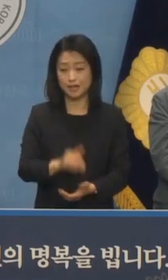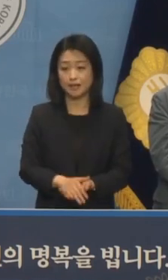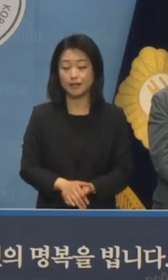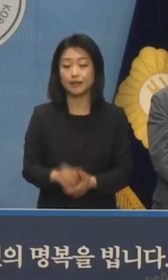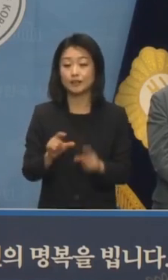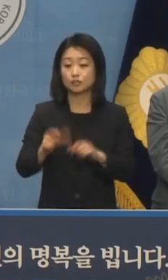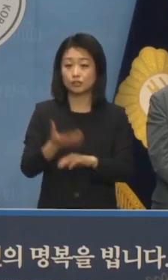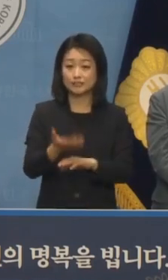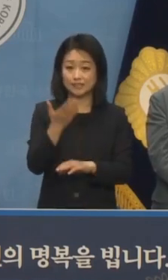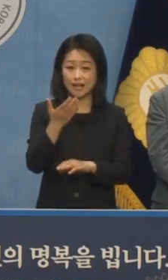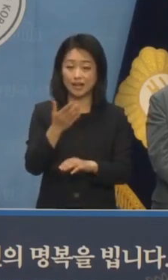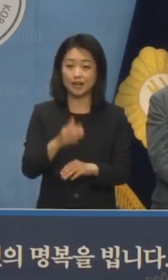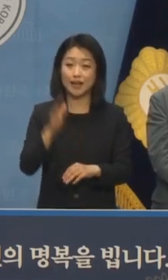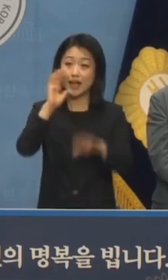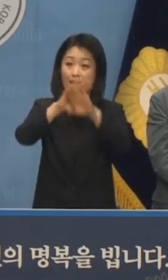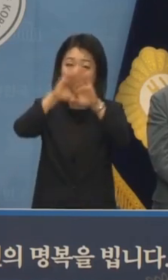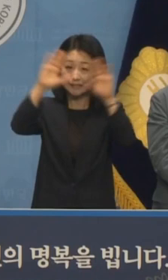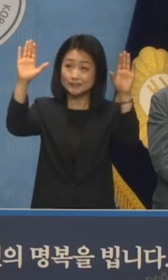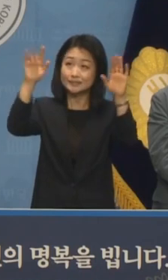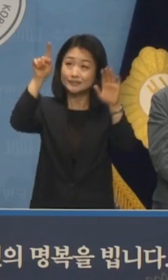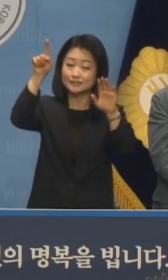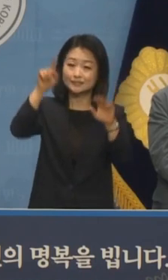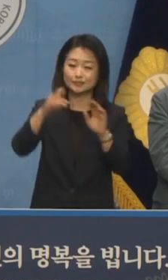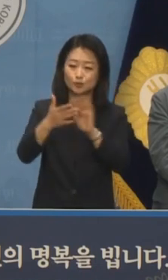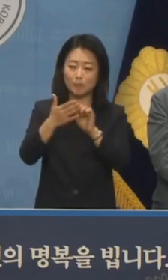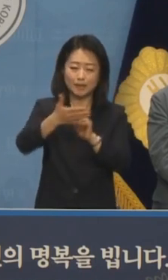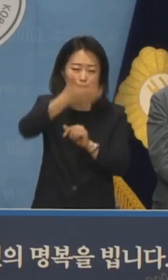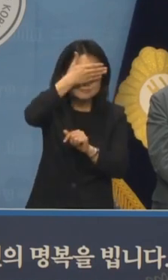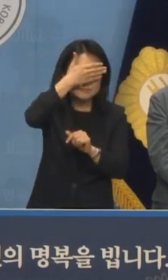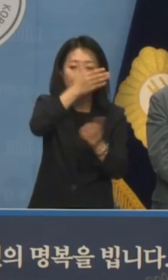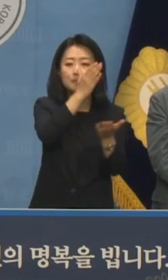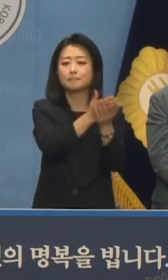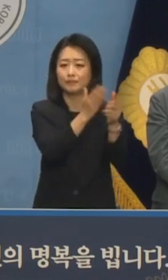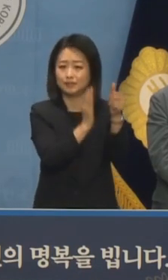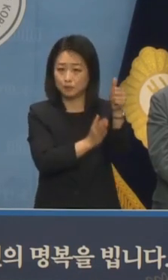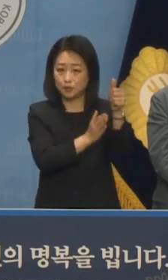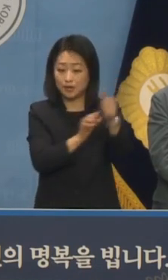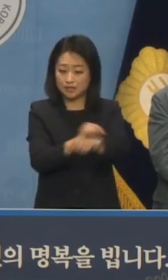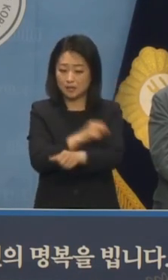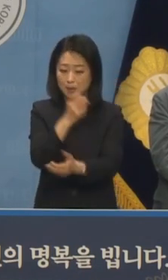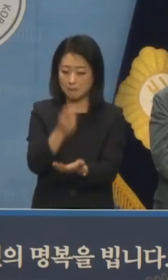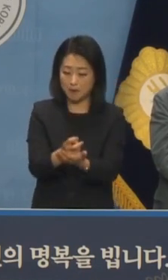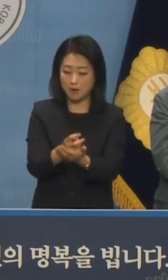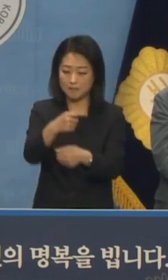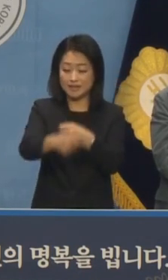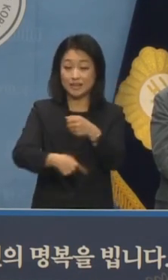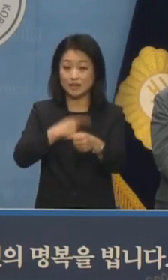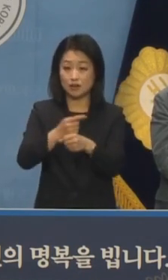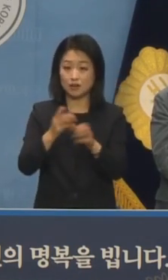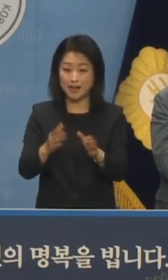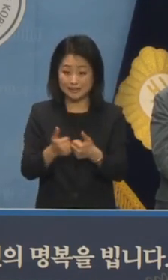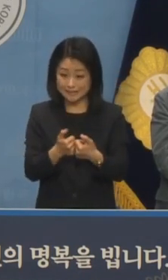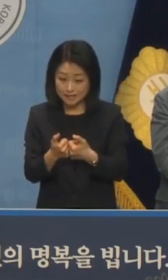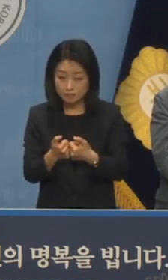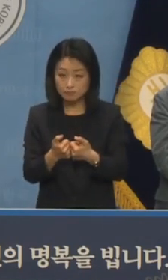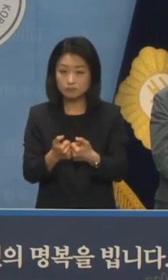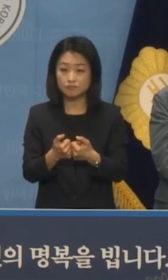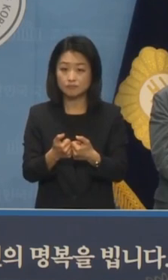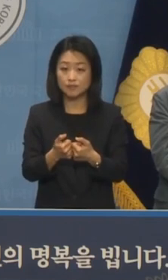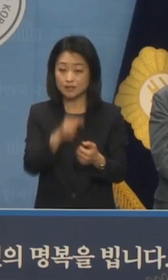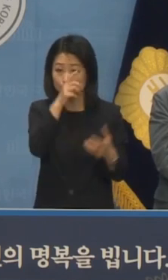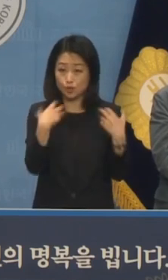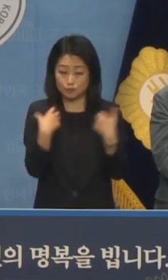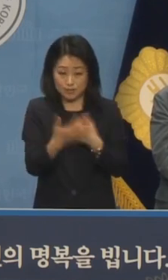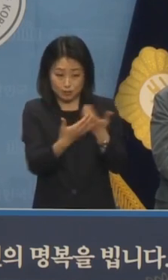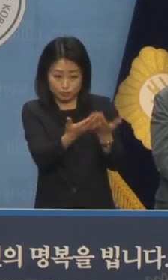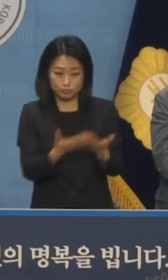더 이상 손바닥으로 하늘을 가리지 마십시오. 특별법 1년, 제대로 된 상담도, 관계기관의 대처도